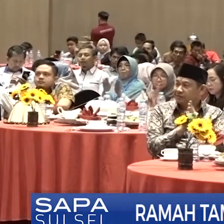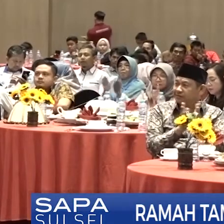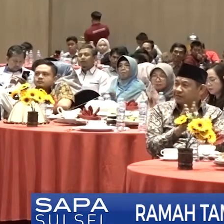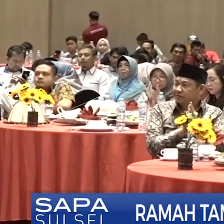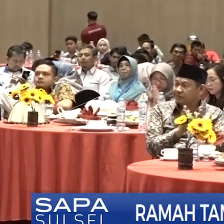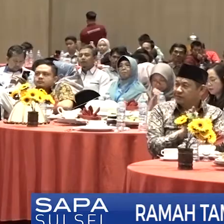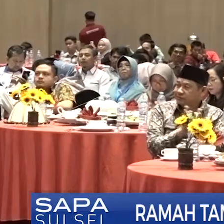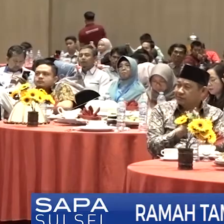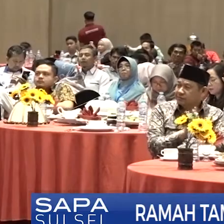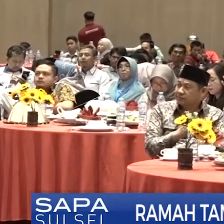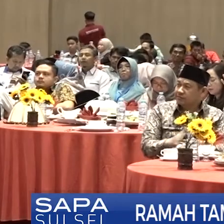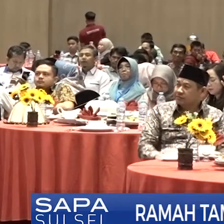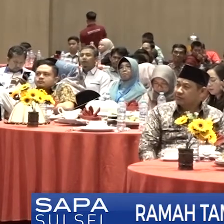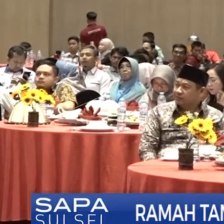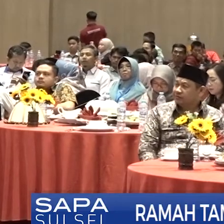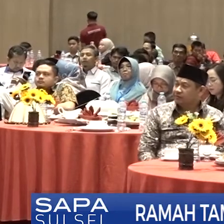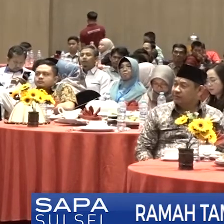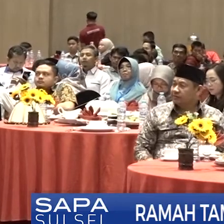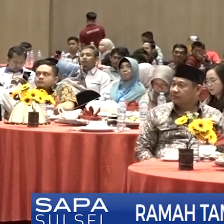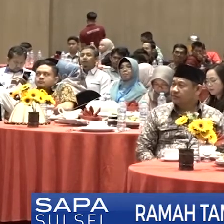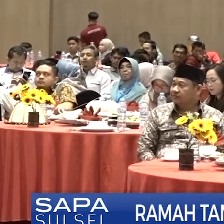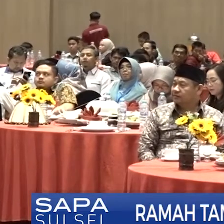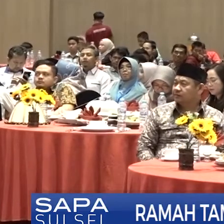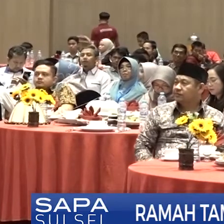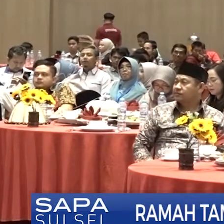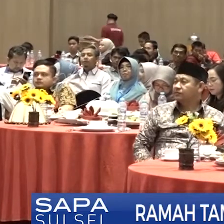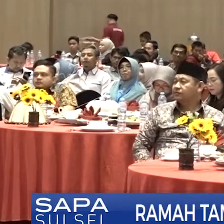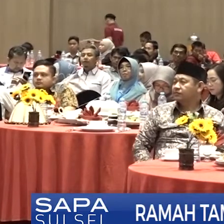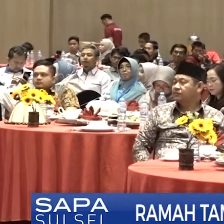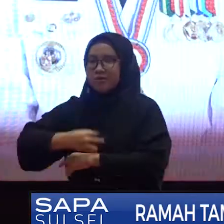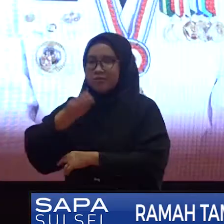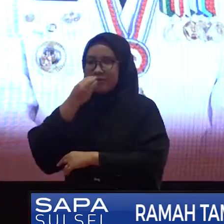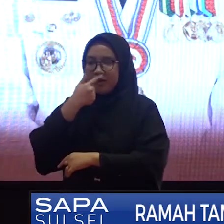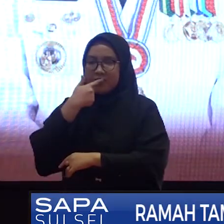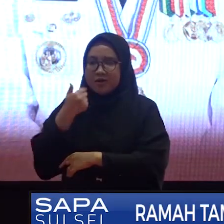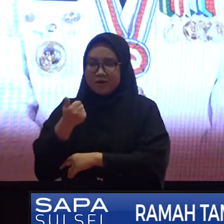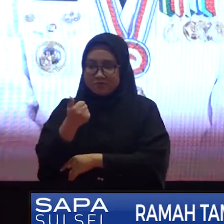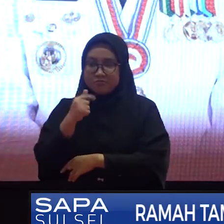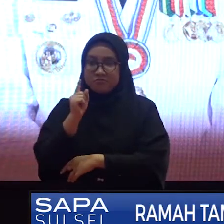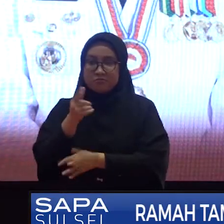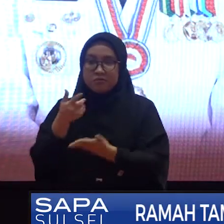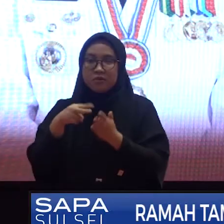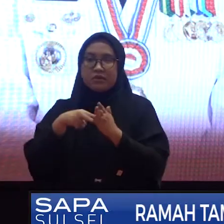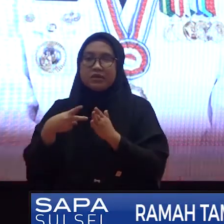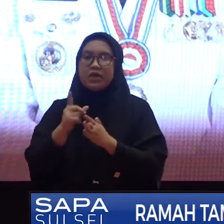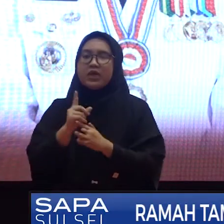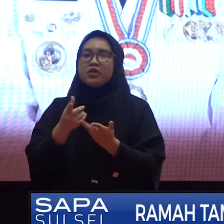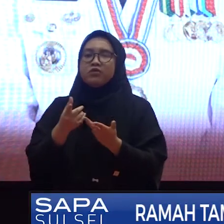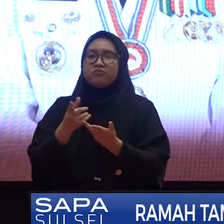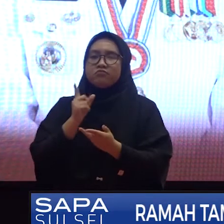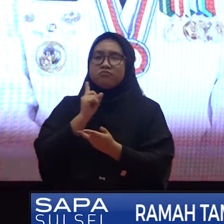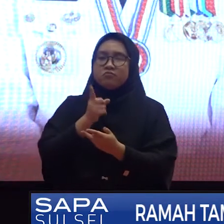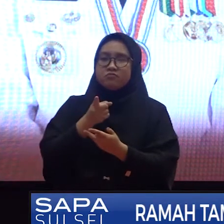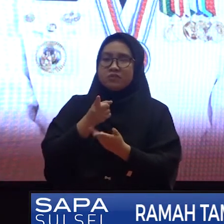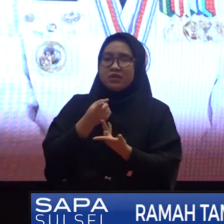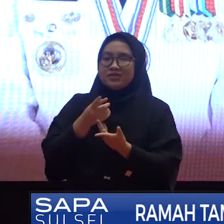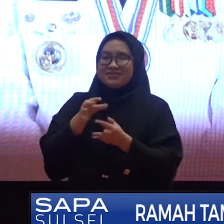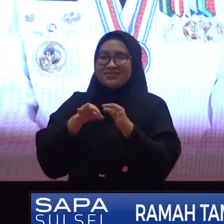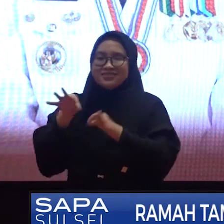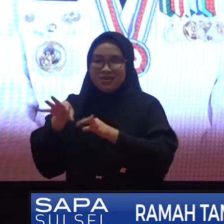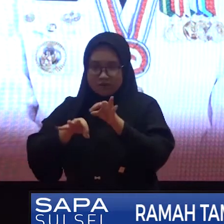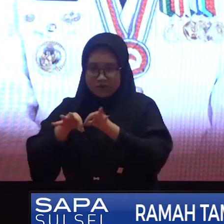enak apa latar belakang dari kota makan enak ini Ini adalah sebuah sebuah